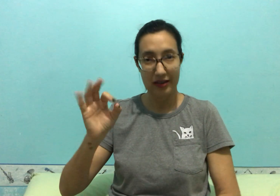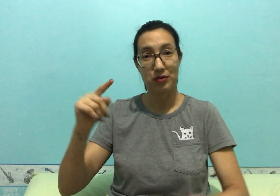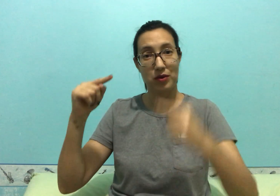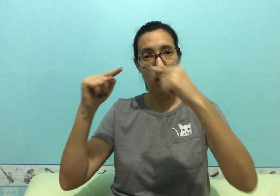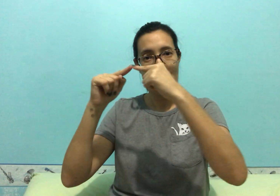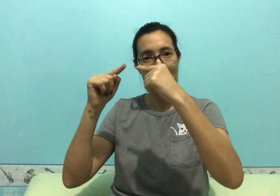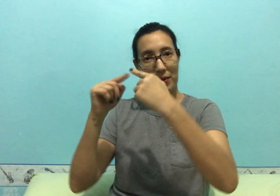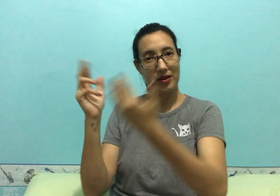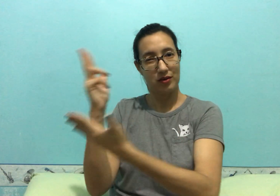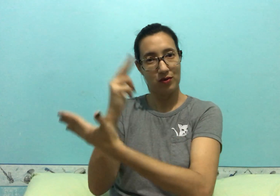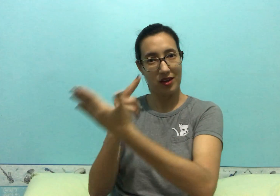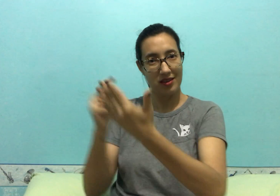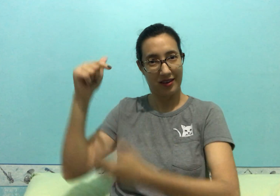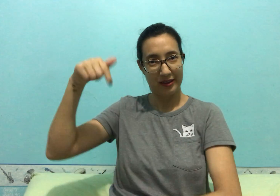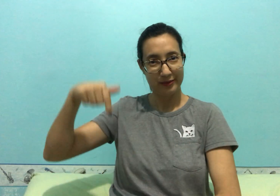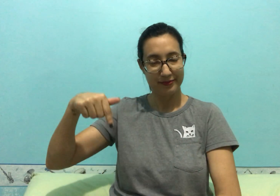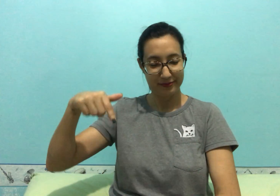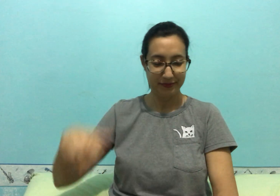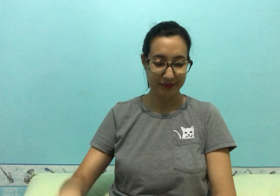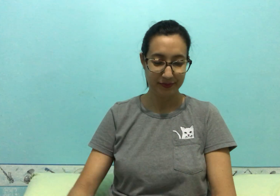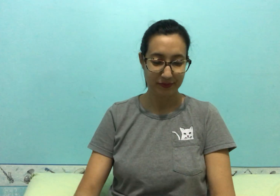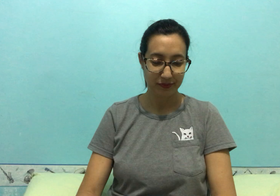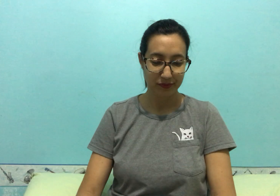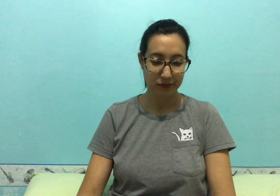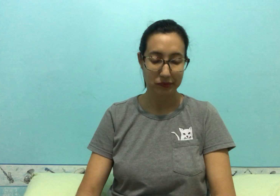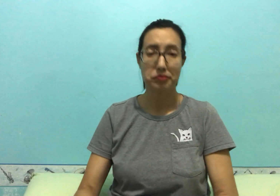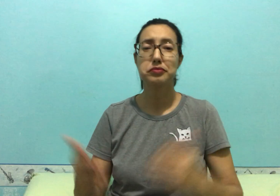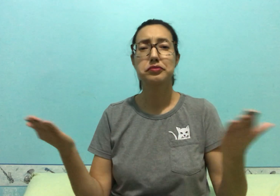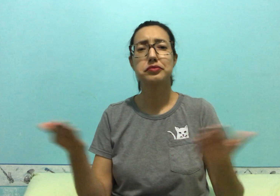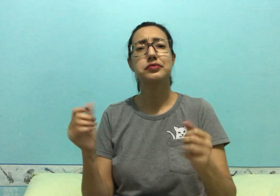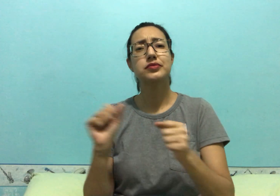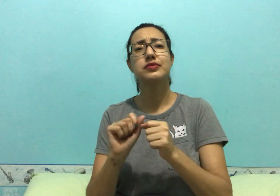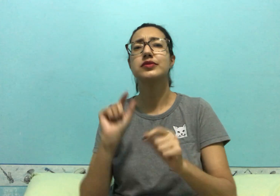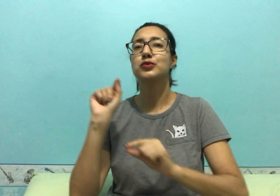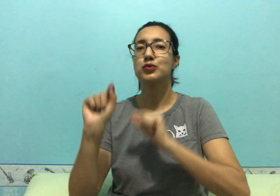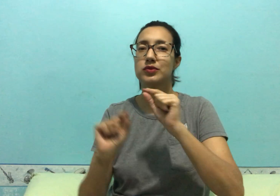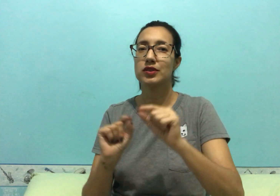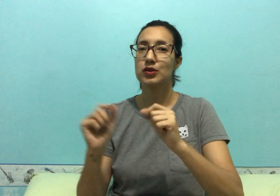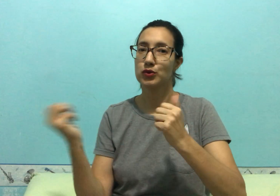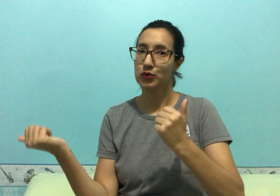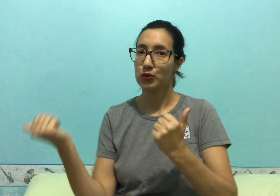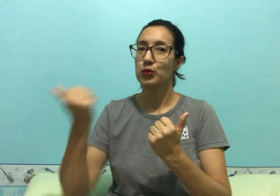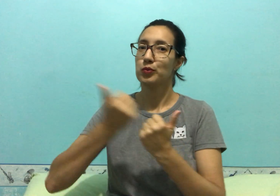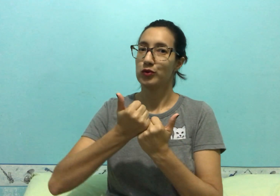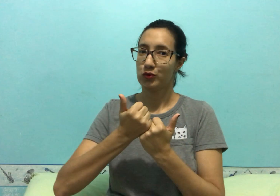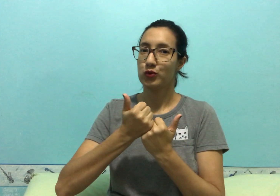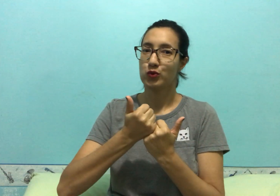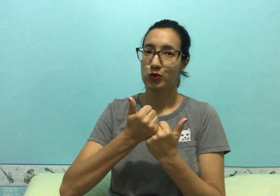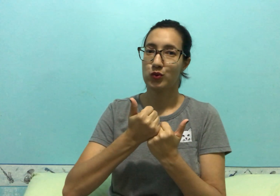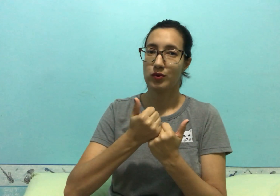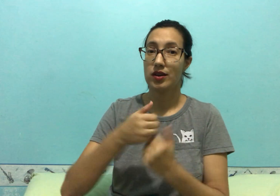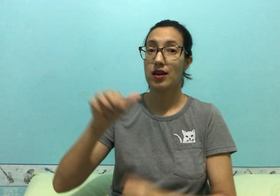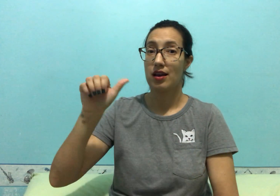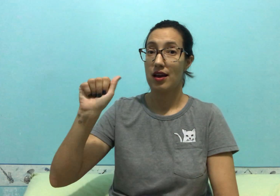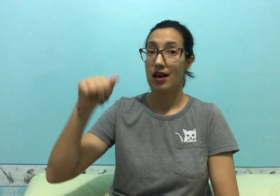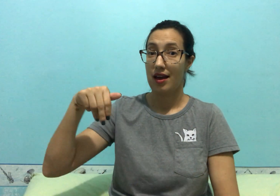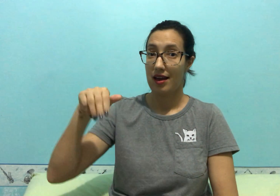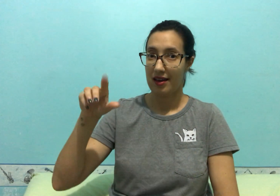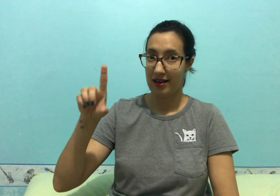Então agora o próximo passo seria substituir, né, esses operadores agora AND, né, colocando